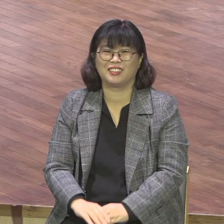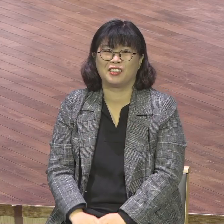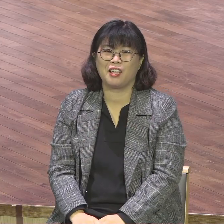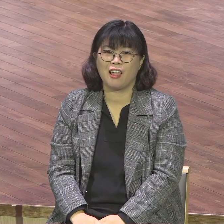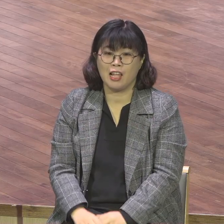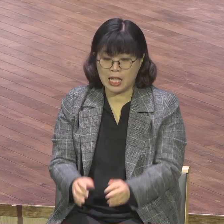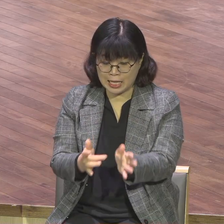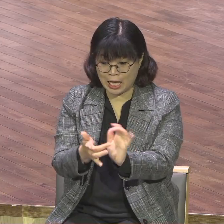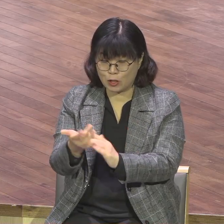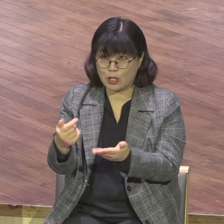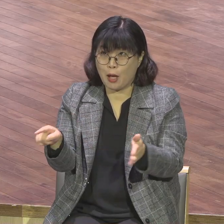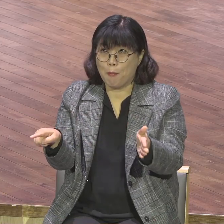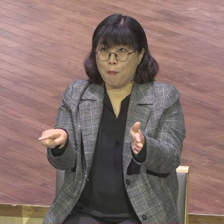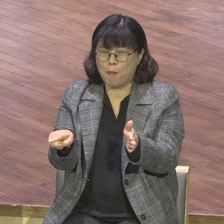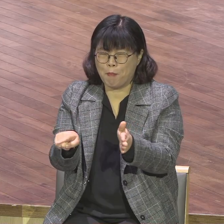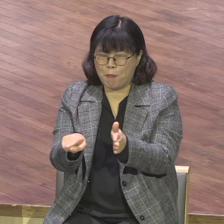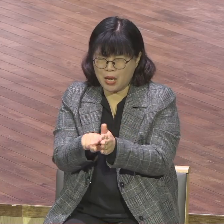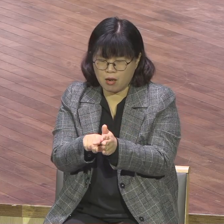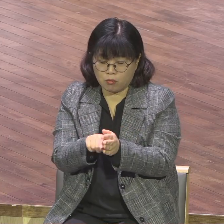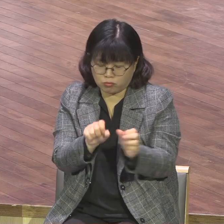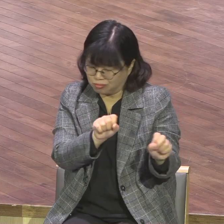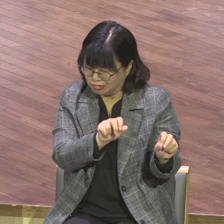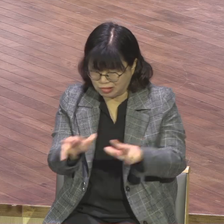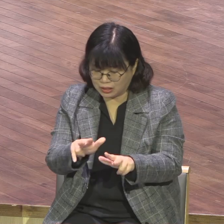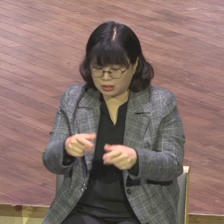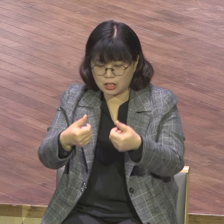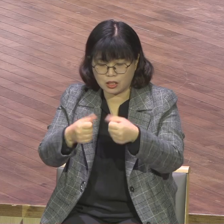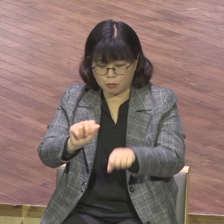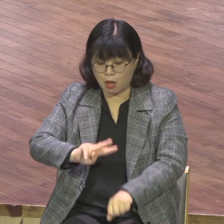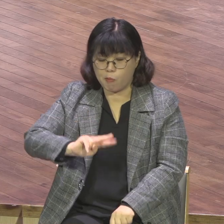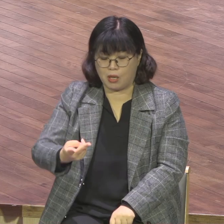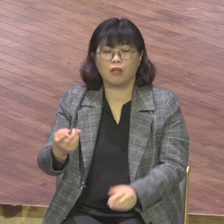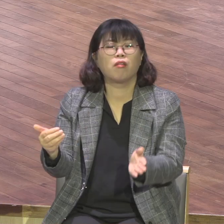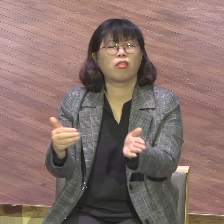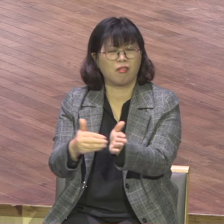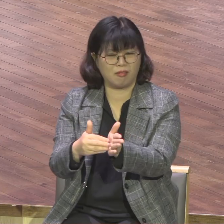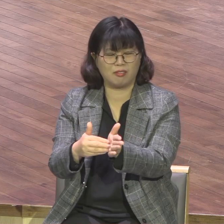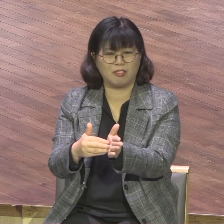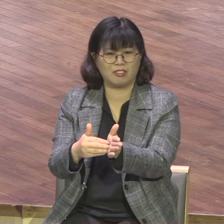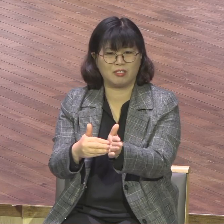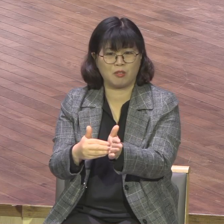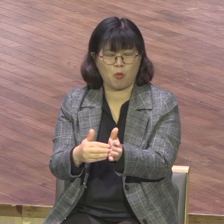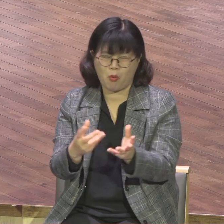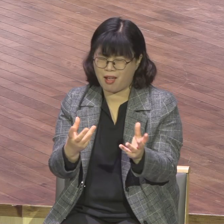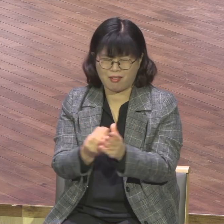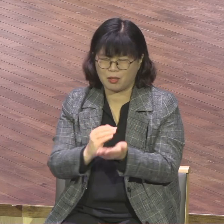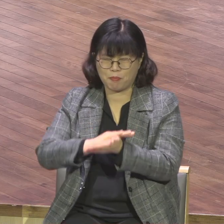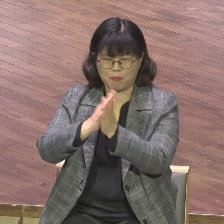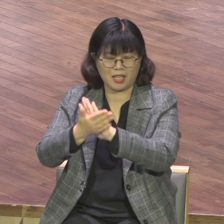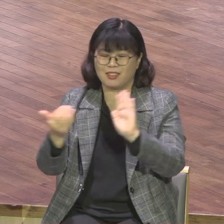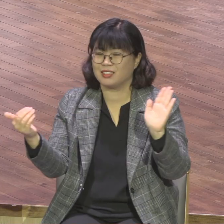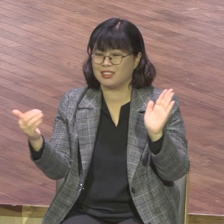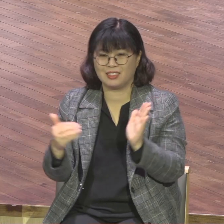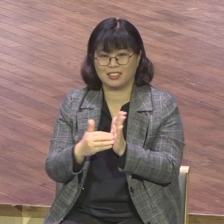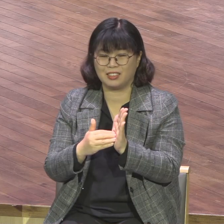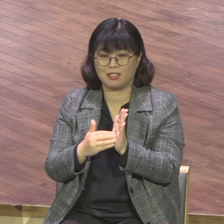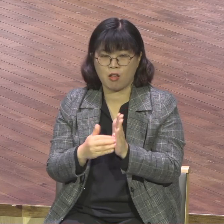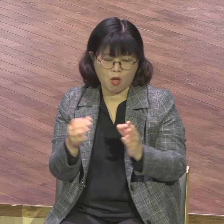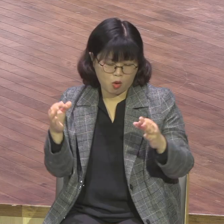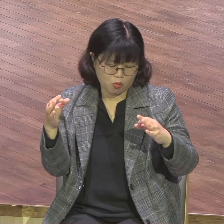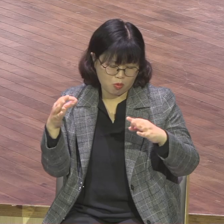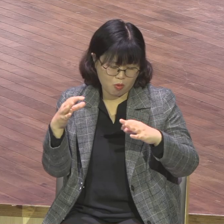믿는 순간에 하나님의 자녀가 되는 순간에 우리의 신분은 완전히 변화되어졌고